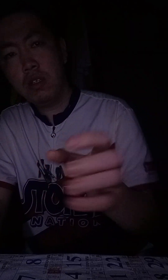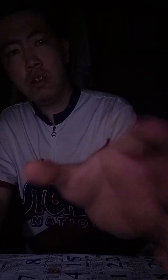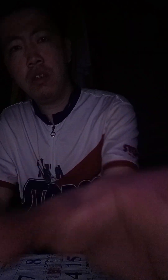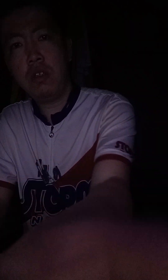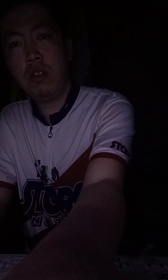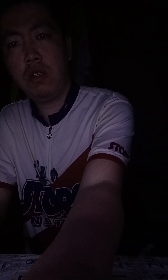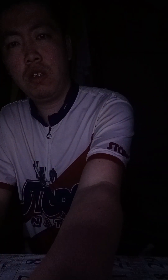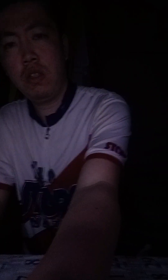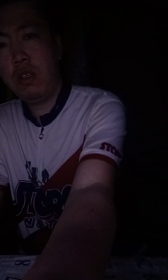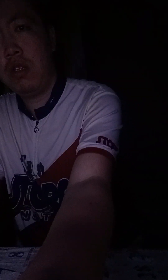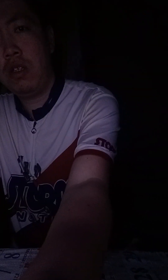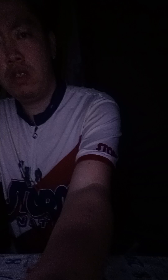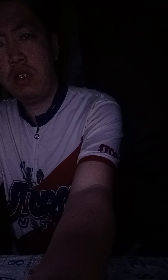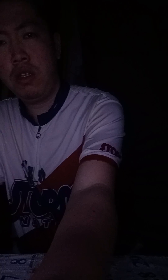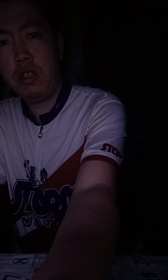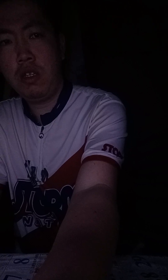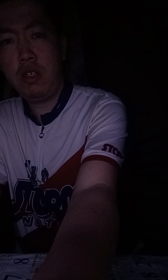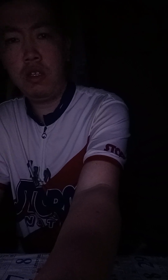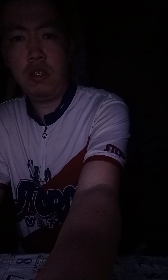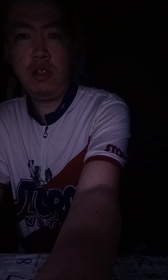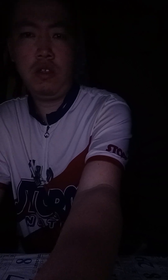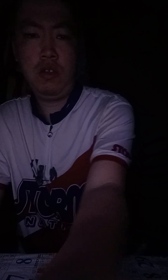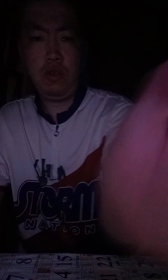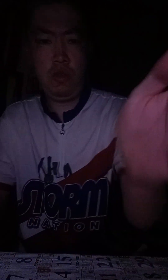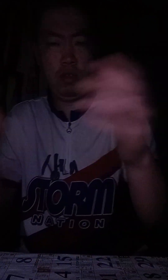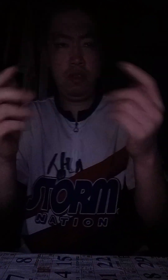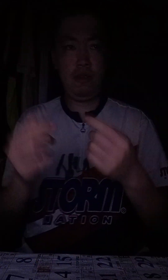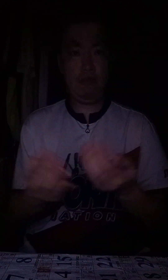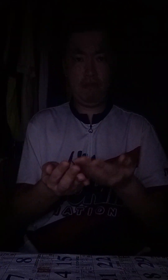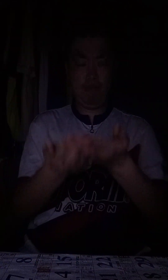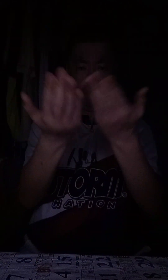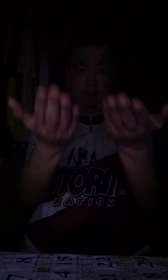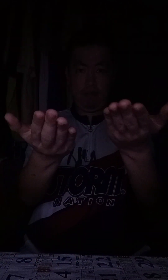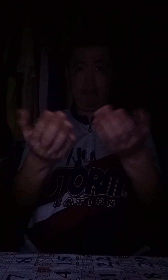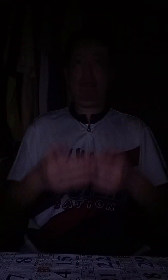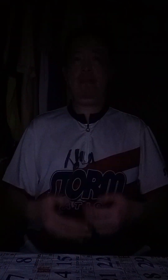역주행해 교통사고를 내기도 했습니다. 사건 사고 소식 김덕현 기자입니다.